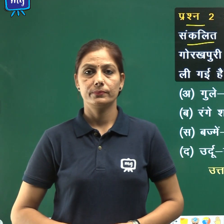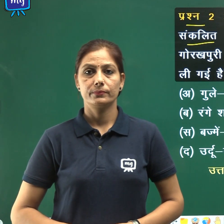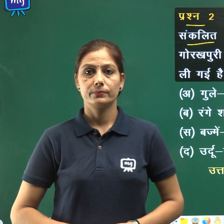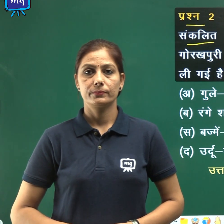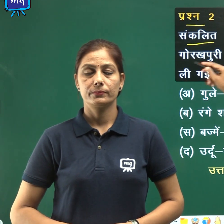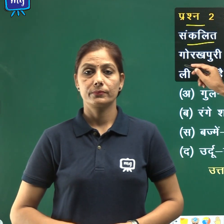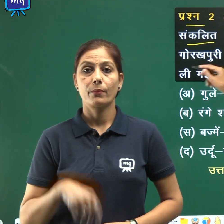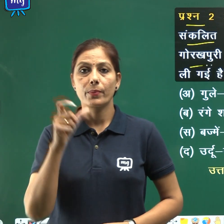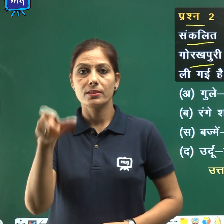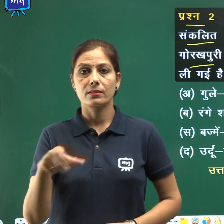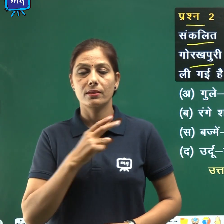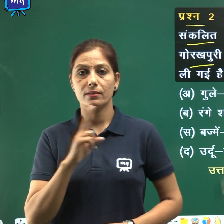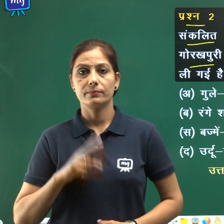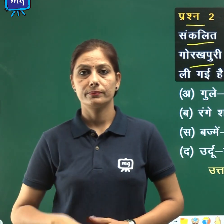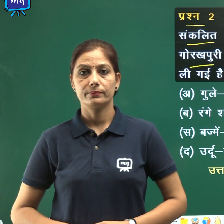फिराक गोरखपुरी की